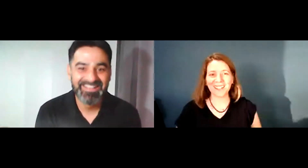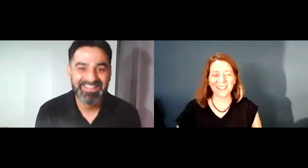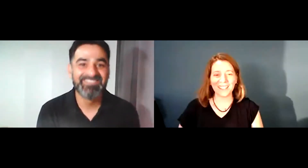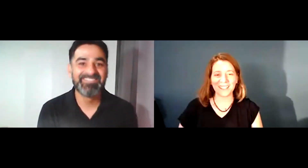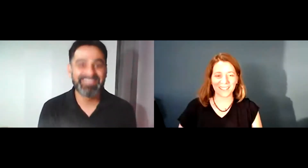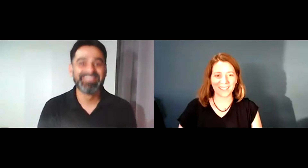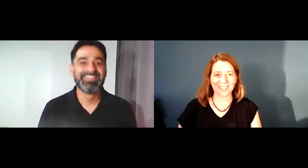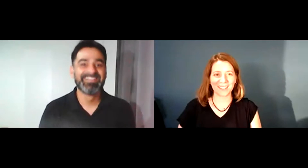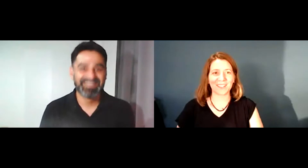Querida.